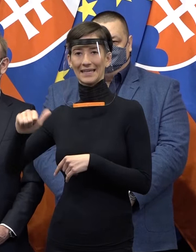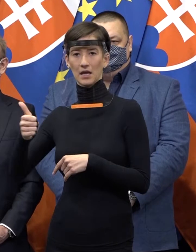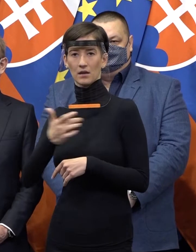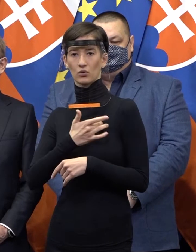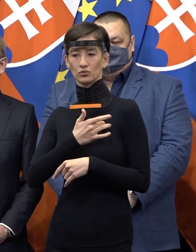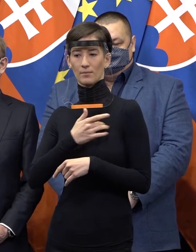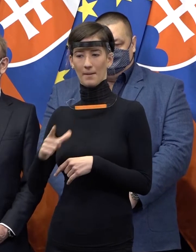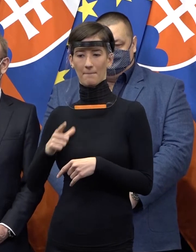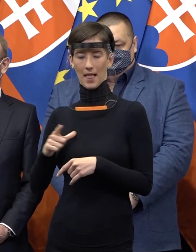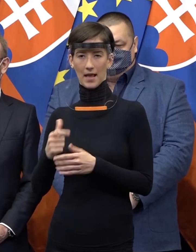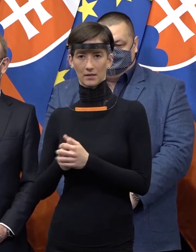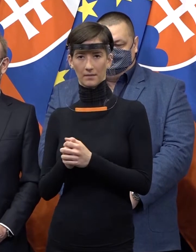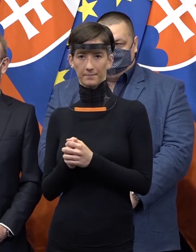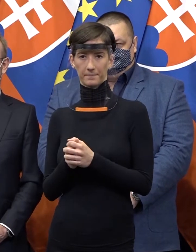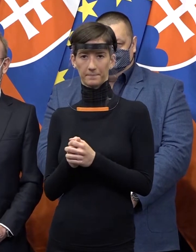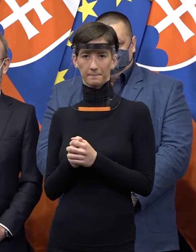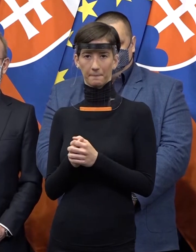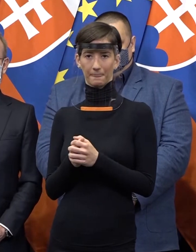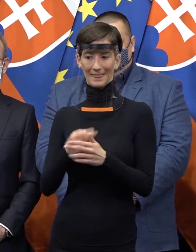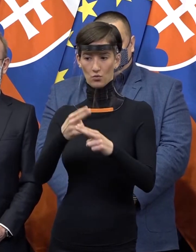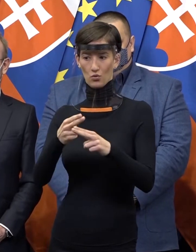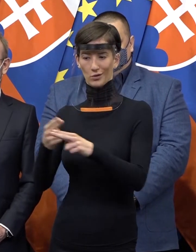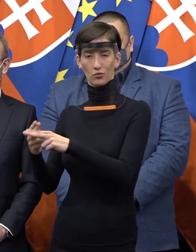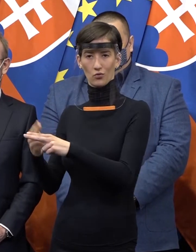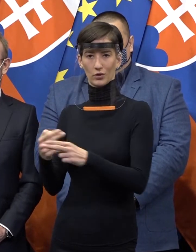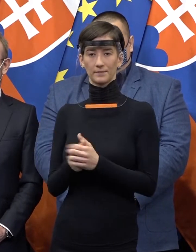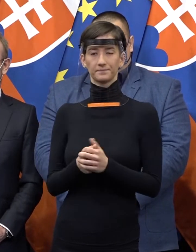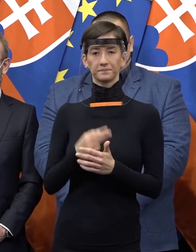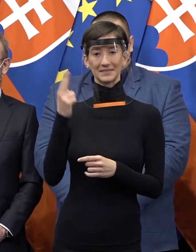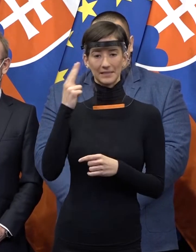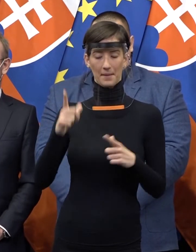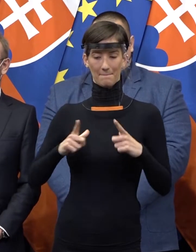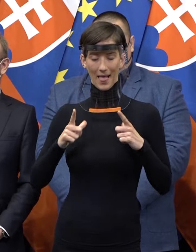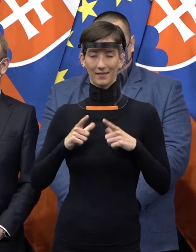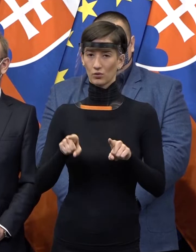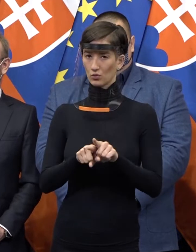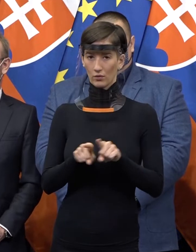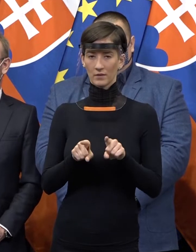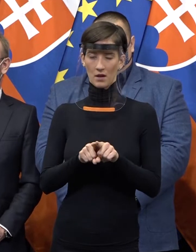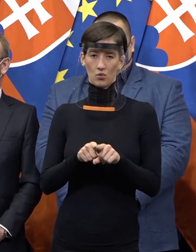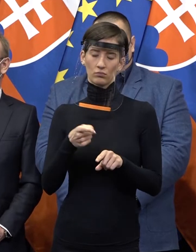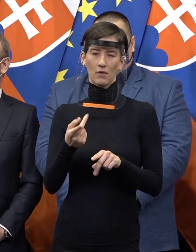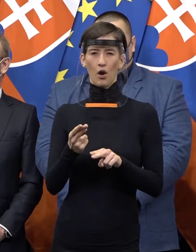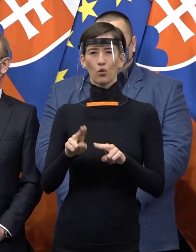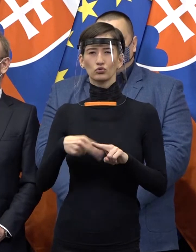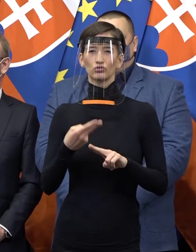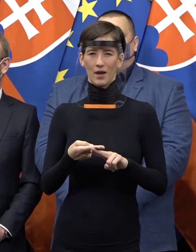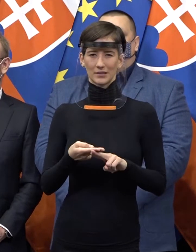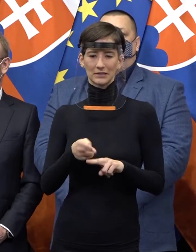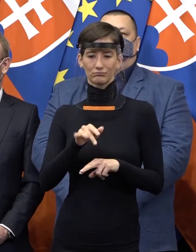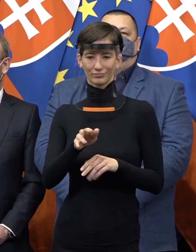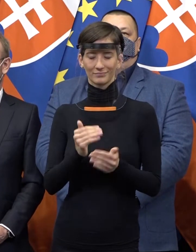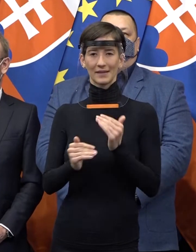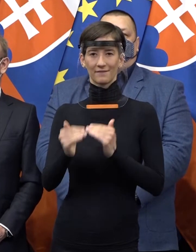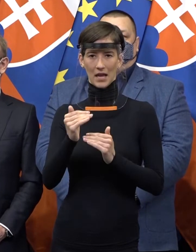dostane COVID-19, tak automaticky to prežije. Má väčšiu šancu, ale rovnako aj mladí ľudia alebo mladší